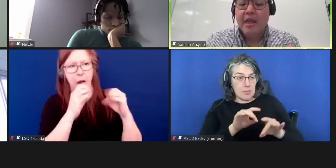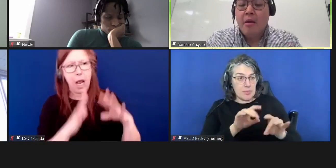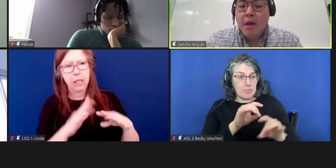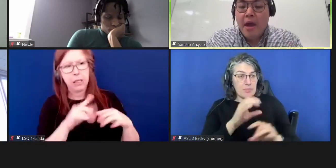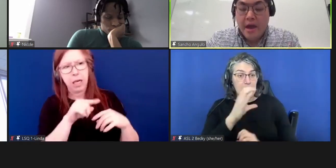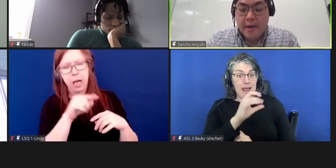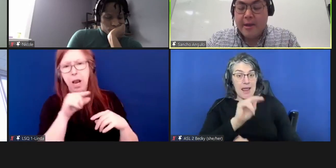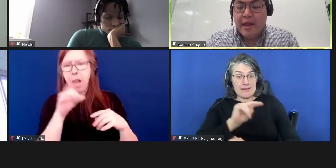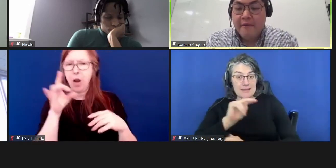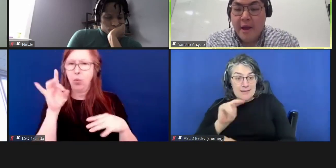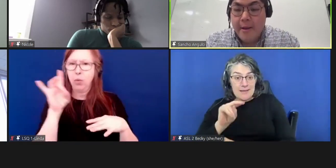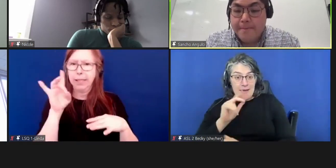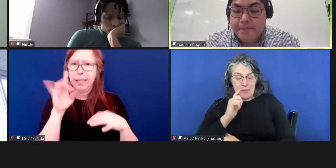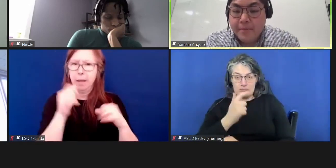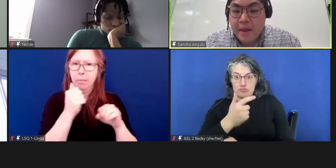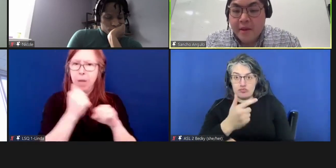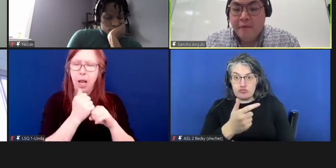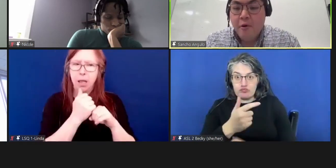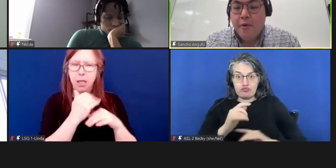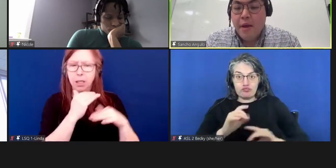année